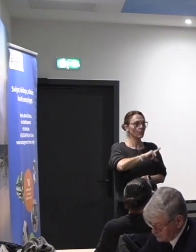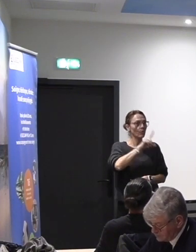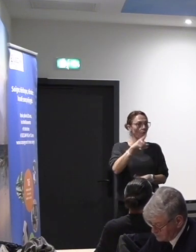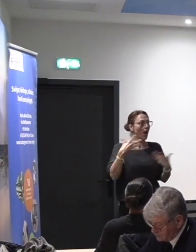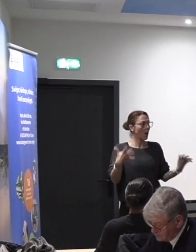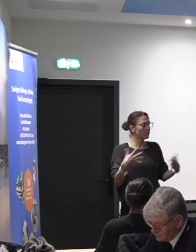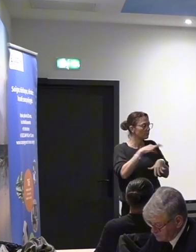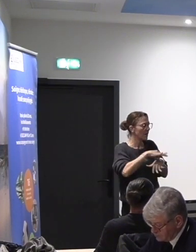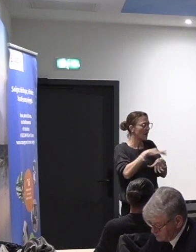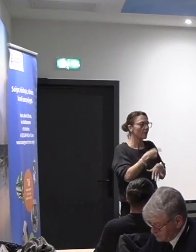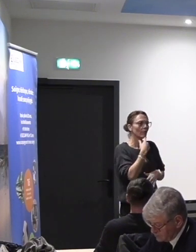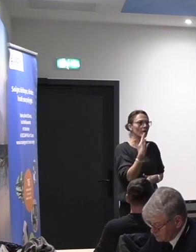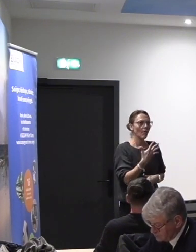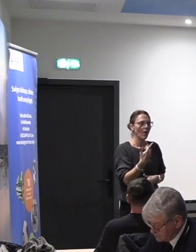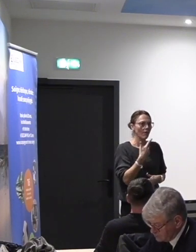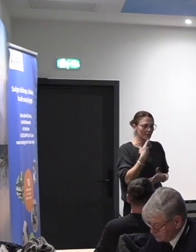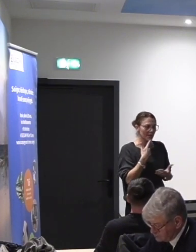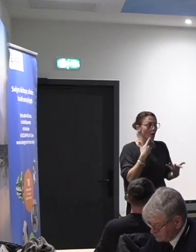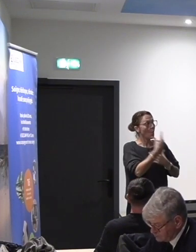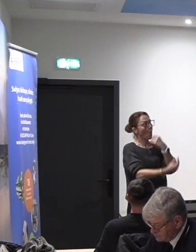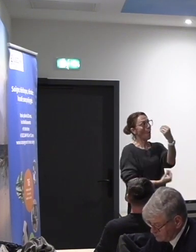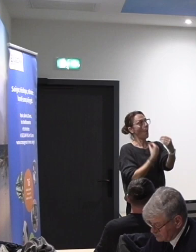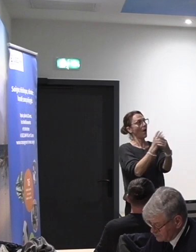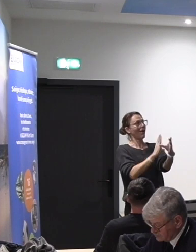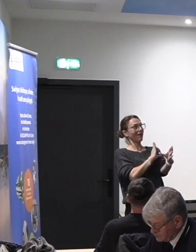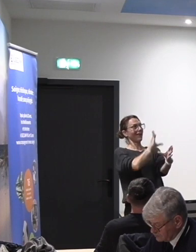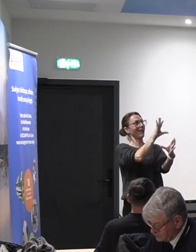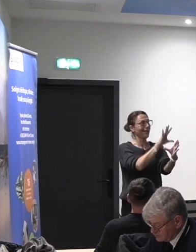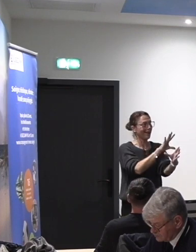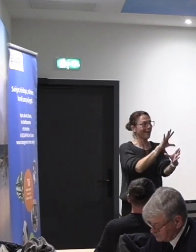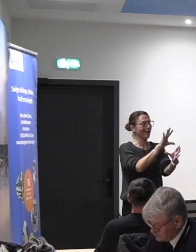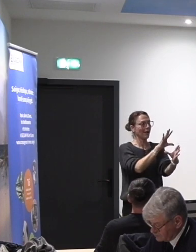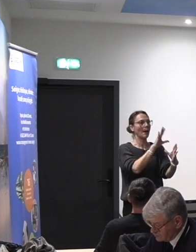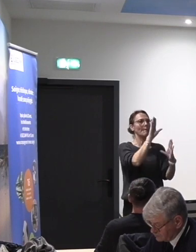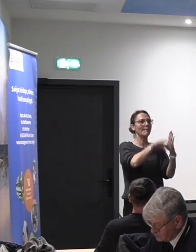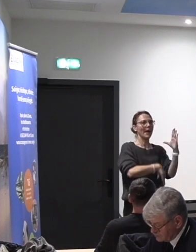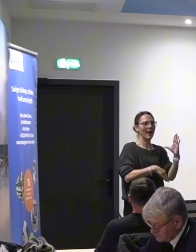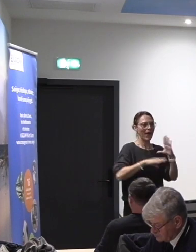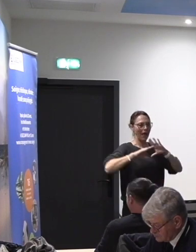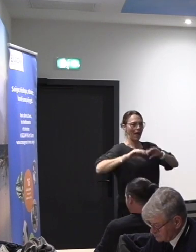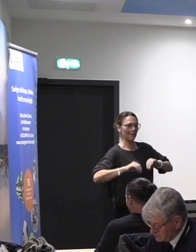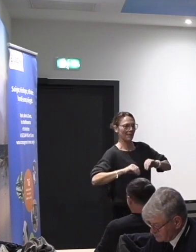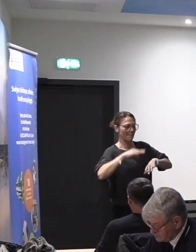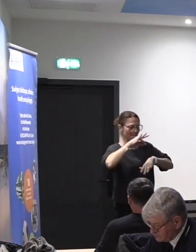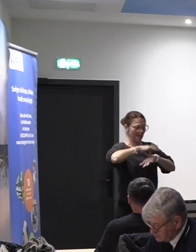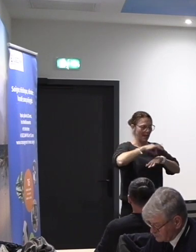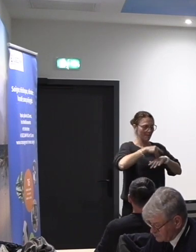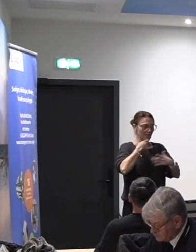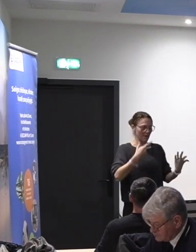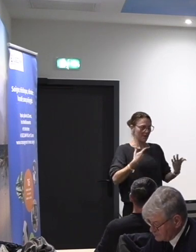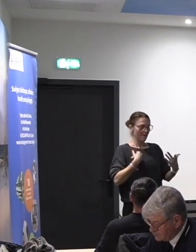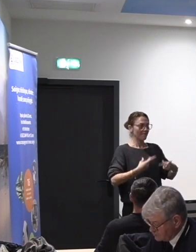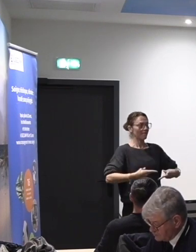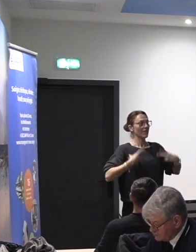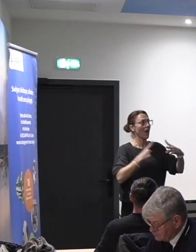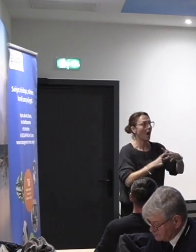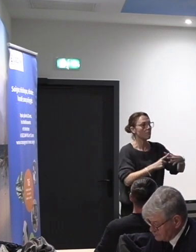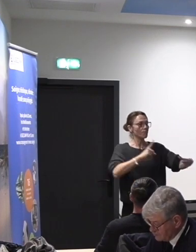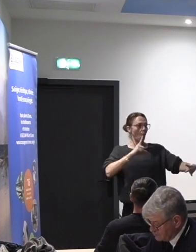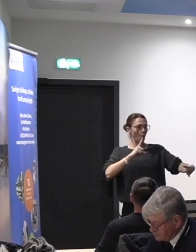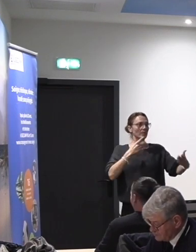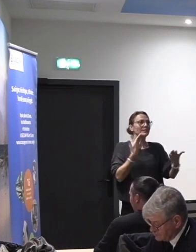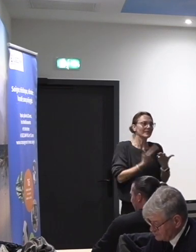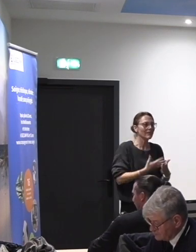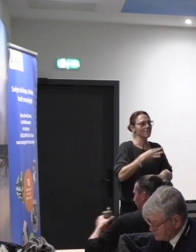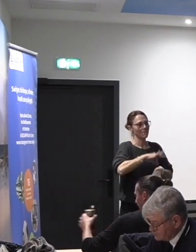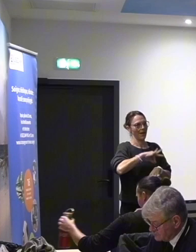malade ? C'est ne pas bien habiter le monde. C'est l'étymologie mal habitus. C'est être exclu hors de la vie. On peut être